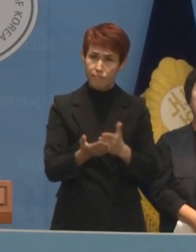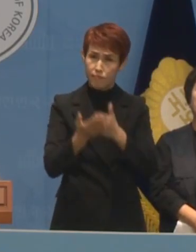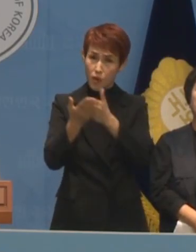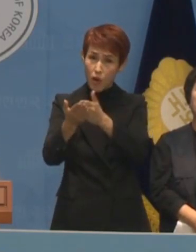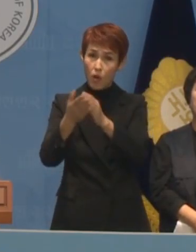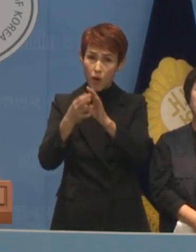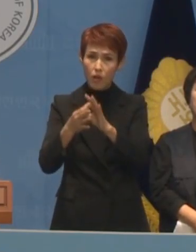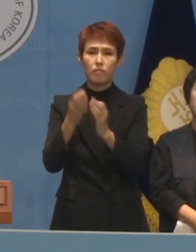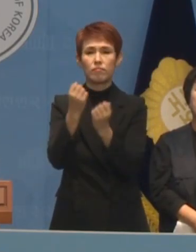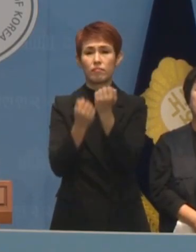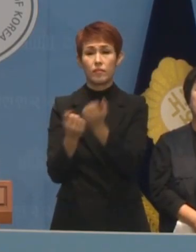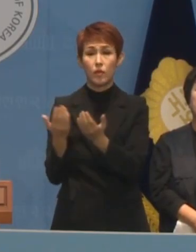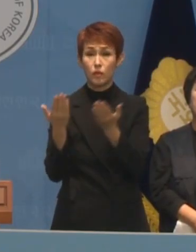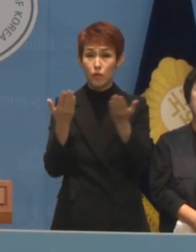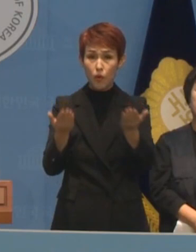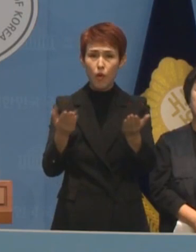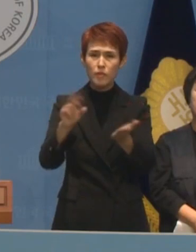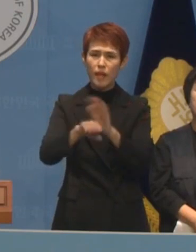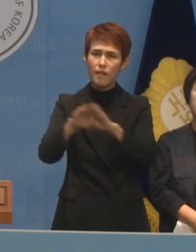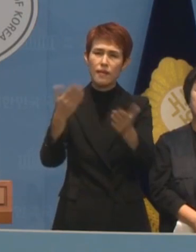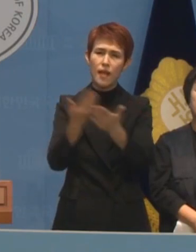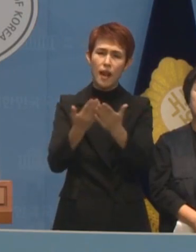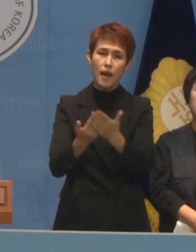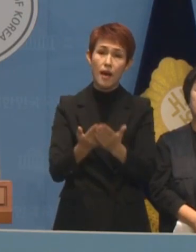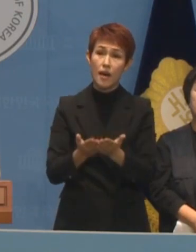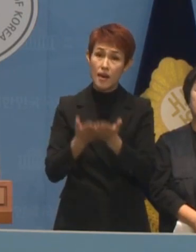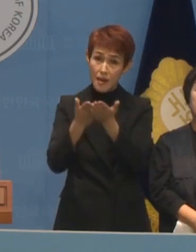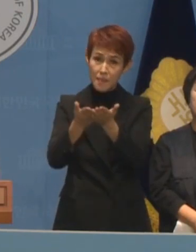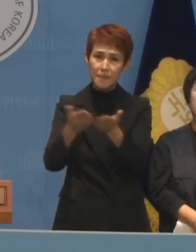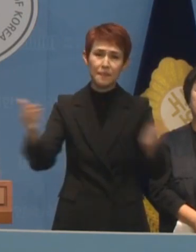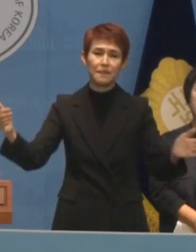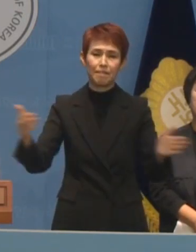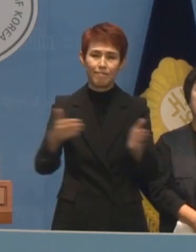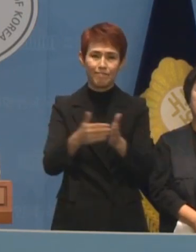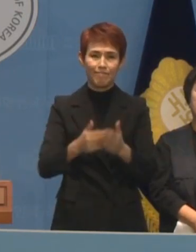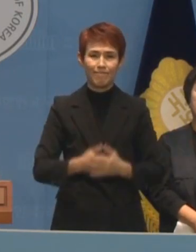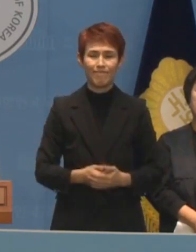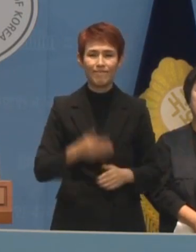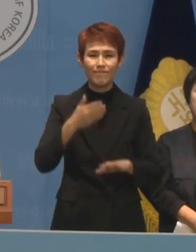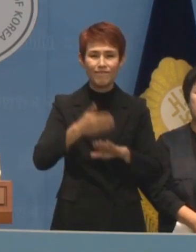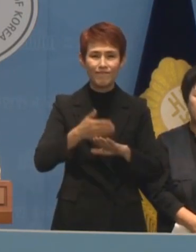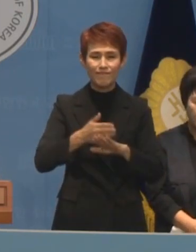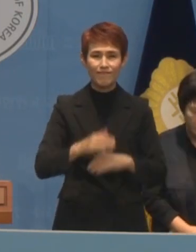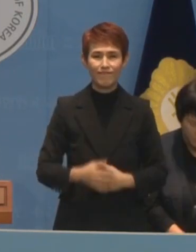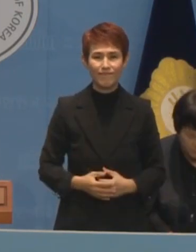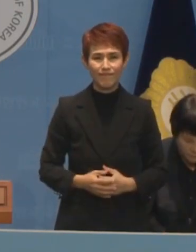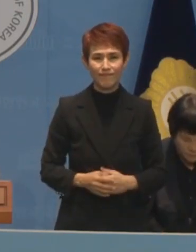해결 촉구 기자회견을 마치도록 하겠습니다. 감사합니다.